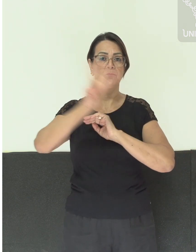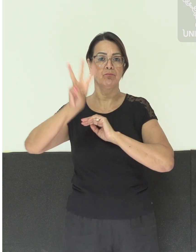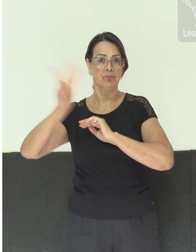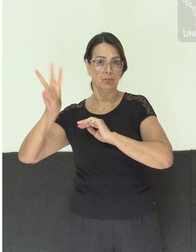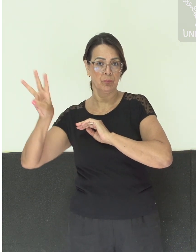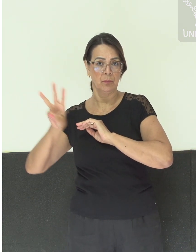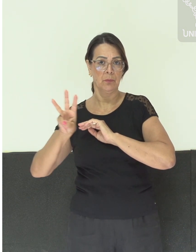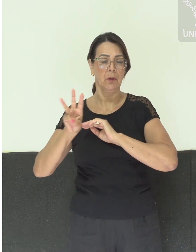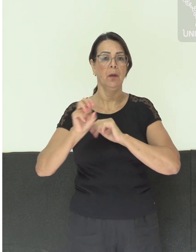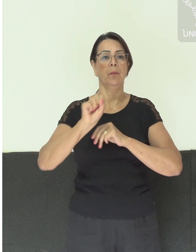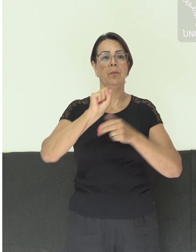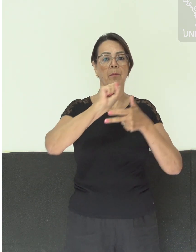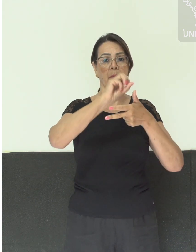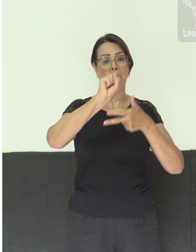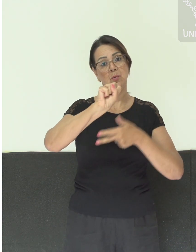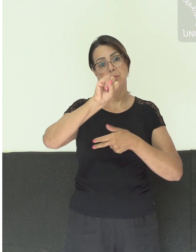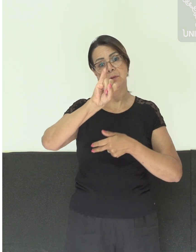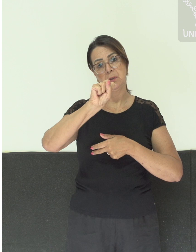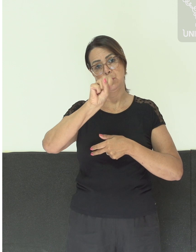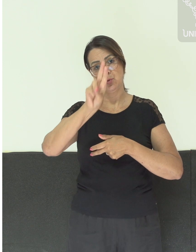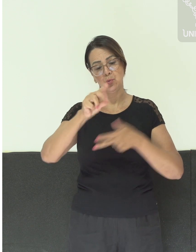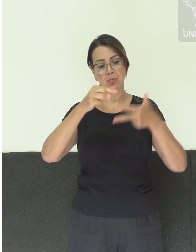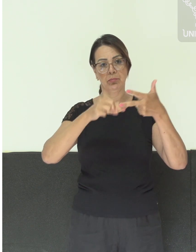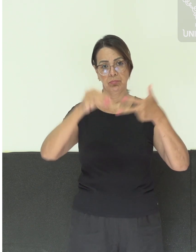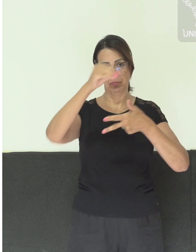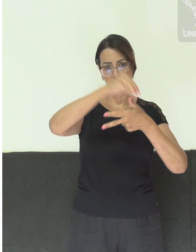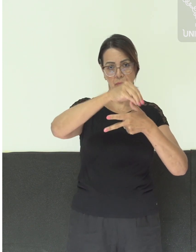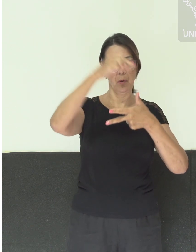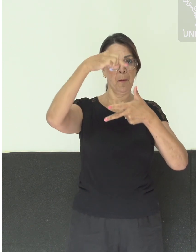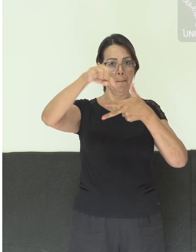de Seleção Unificado SISU/MEC,